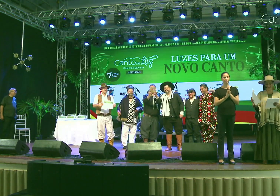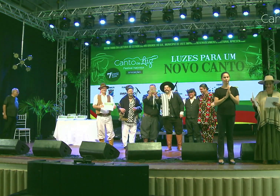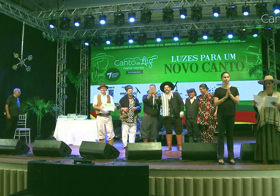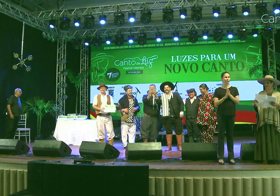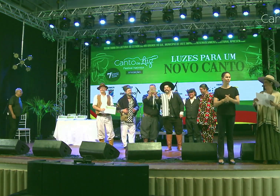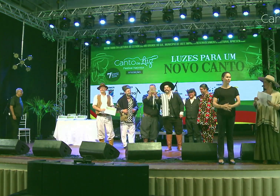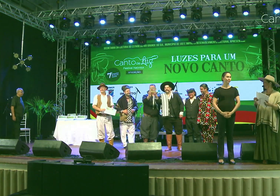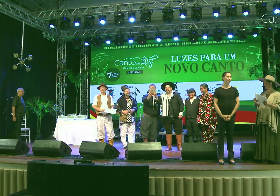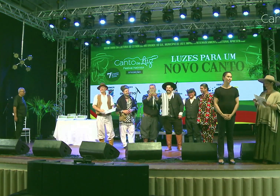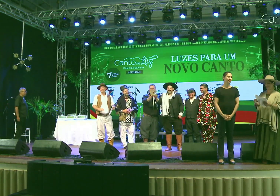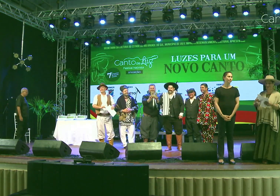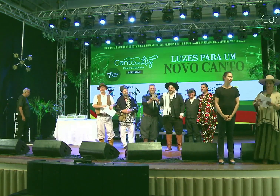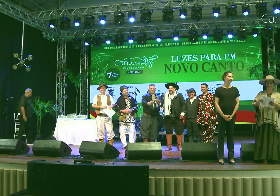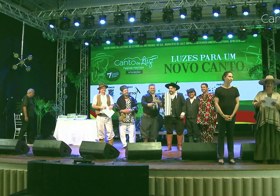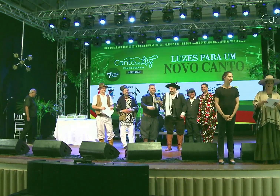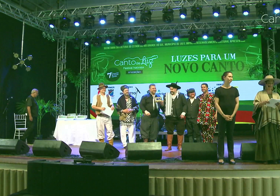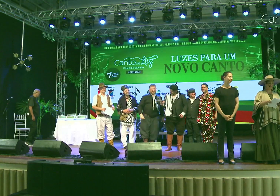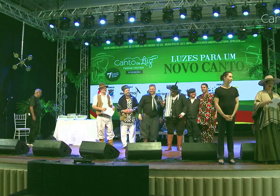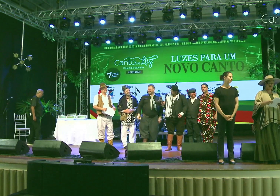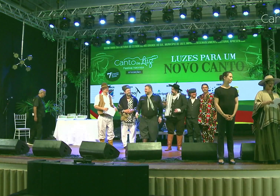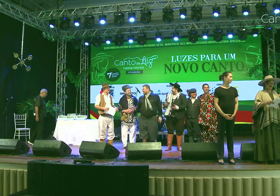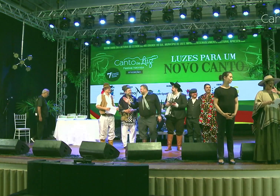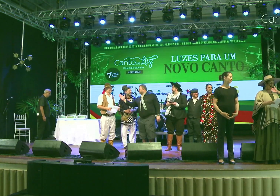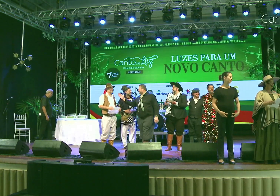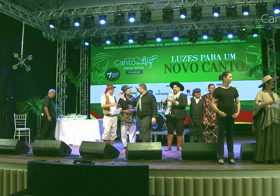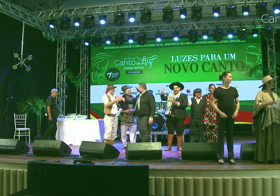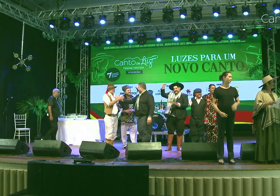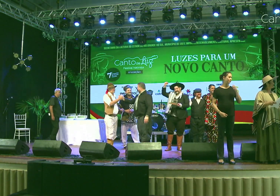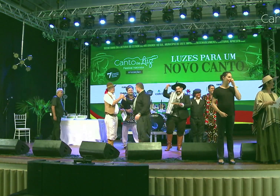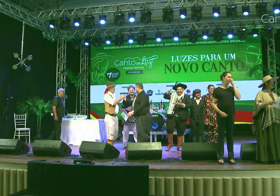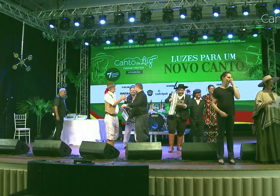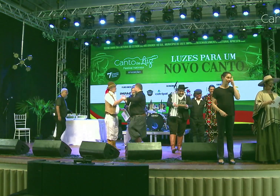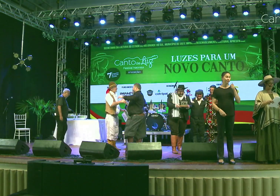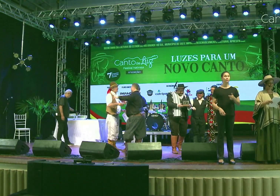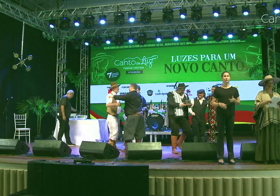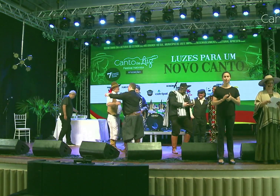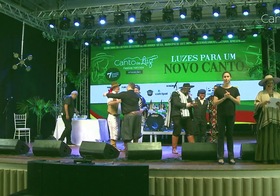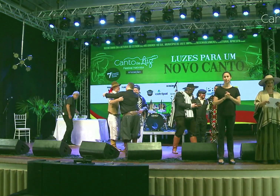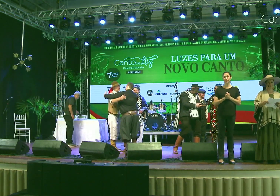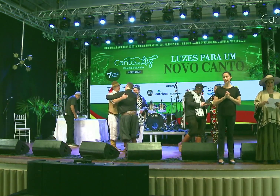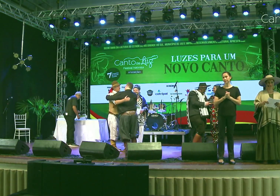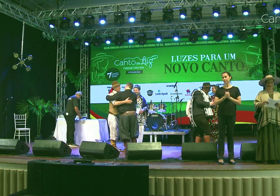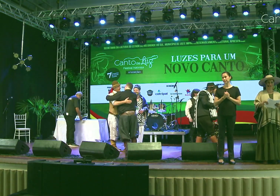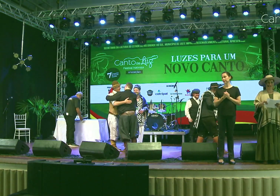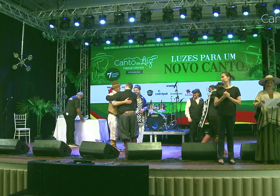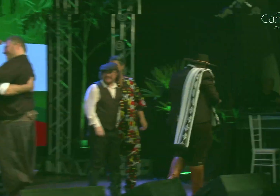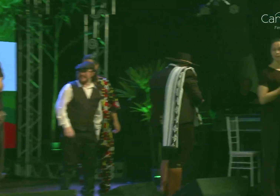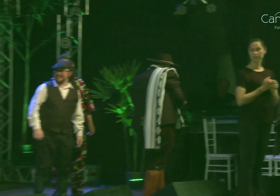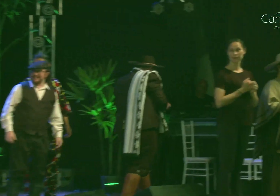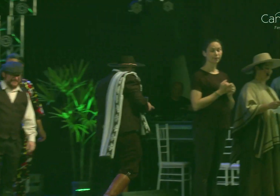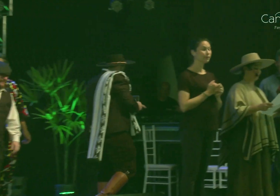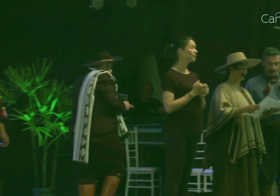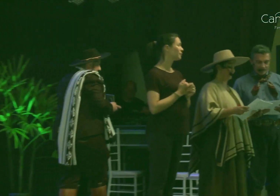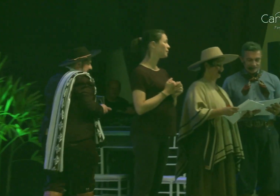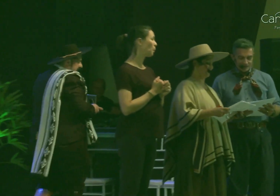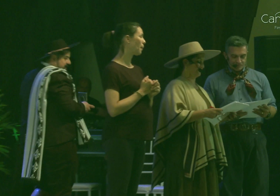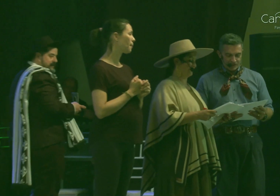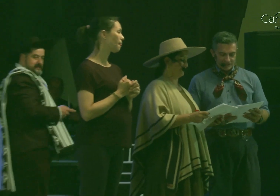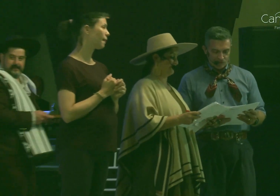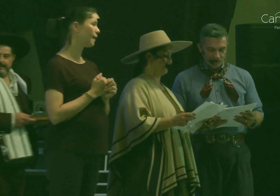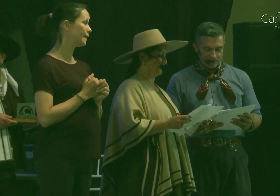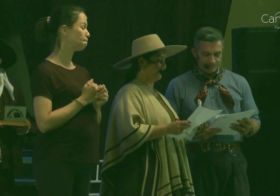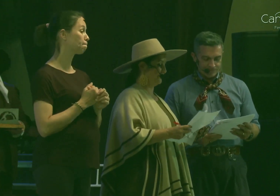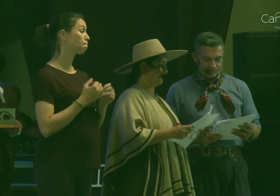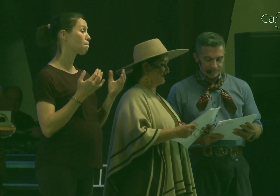Olha aí, não teria como não ser, né? Parabéns, parabéns, que beleza. Bom, a gente